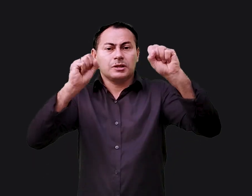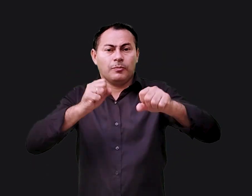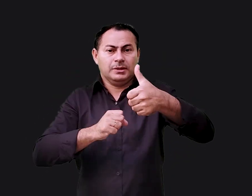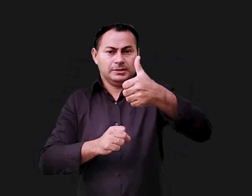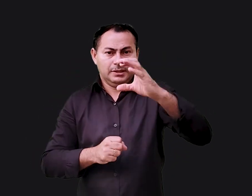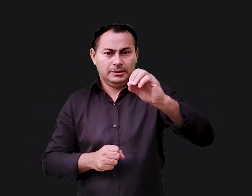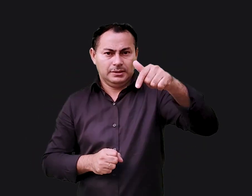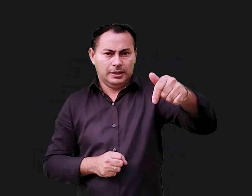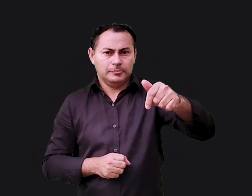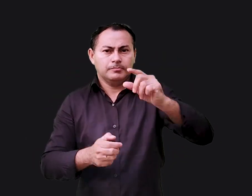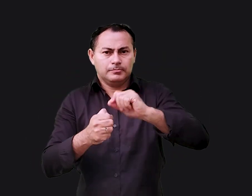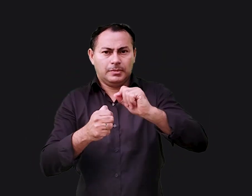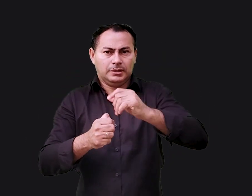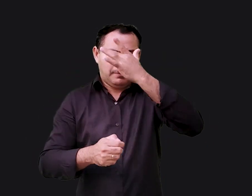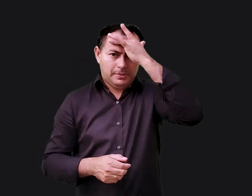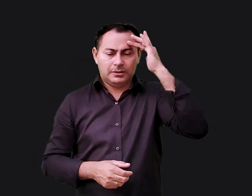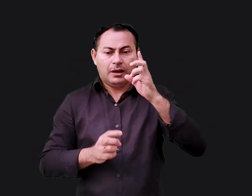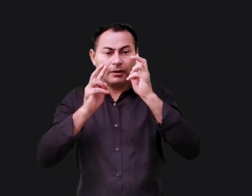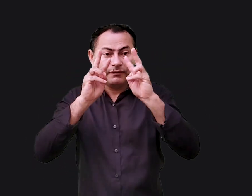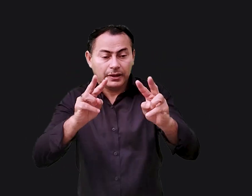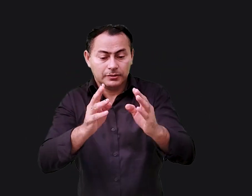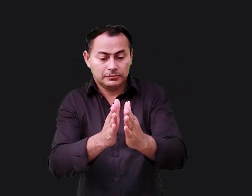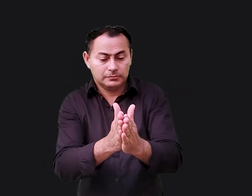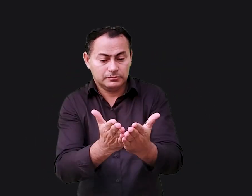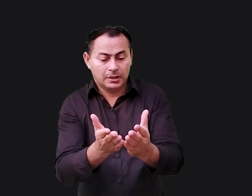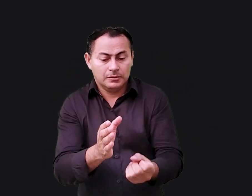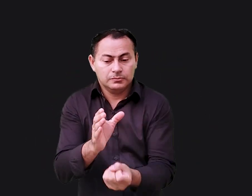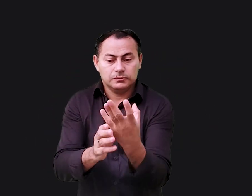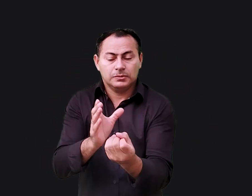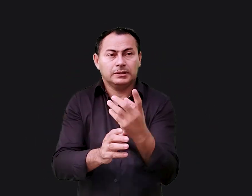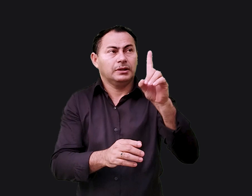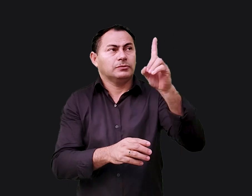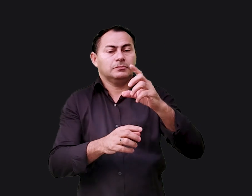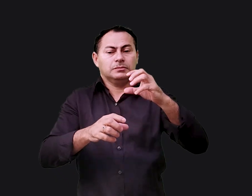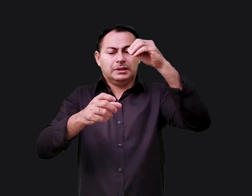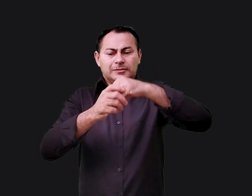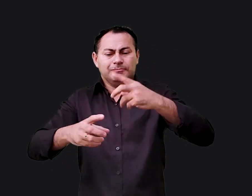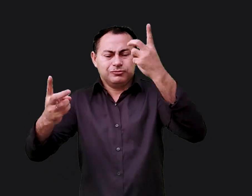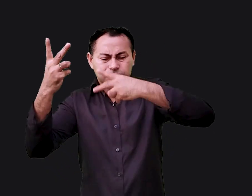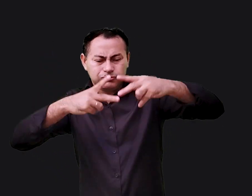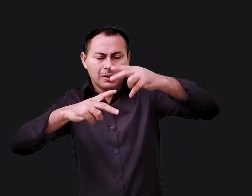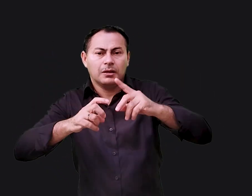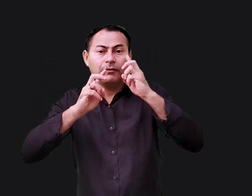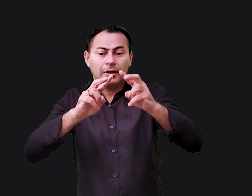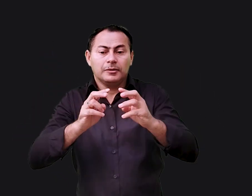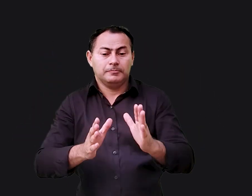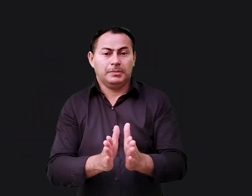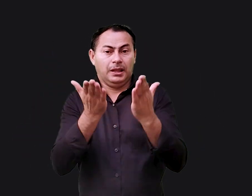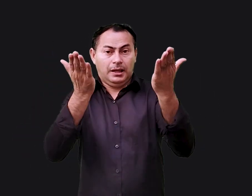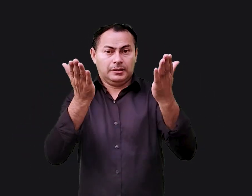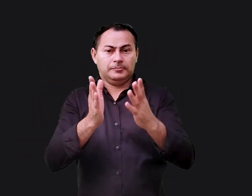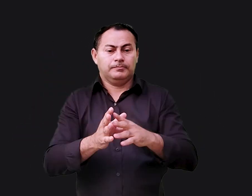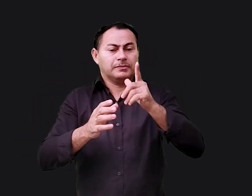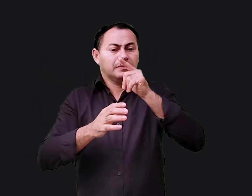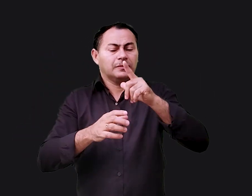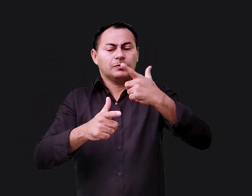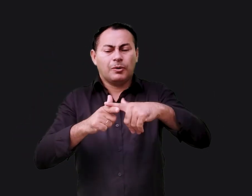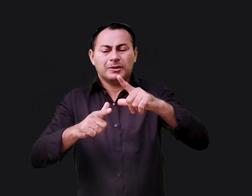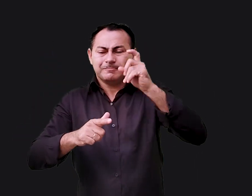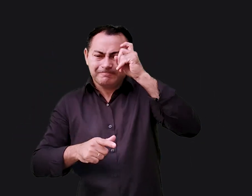estrofe do Salmo 107 faz com que as pessoas vejam a obra de Deus no meio da tempestade e provém seus milagres nas